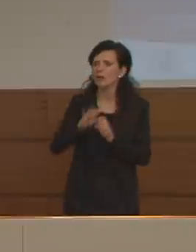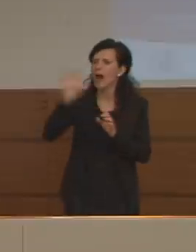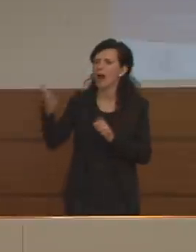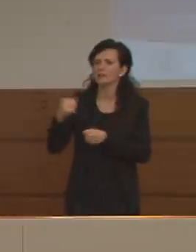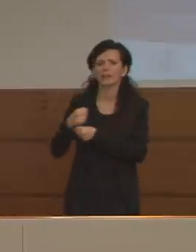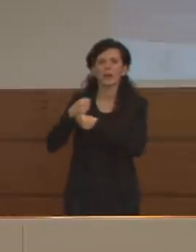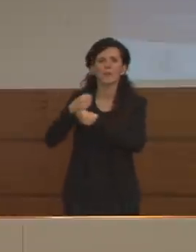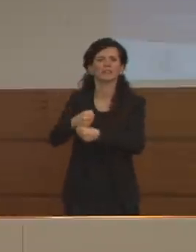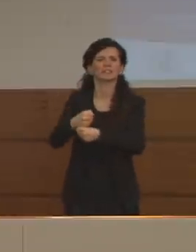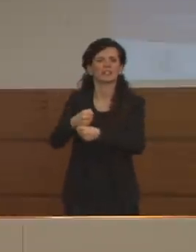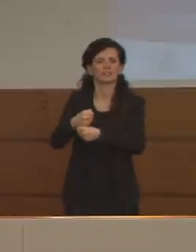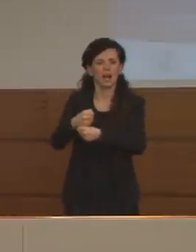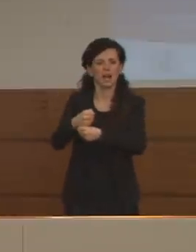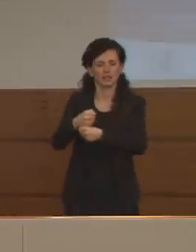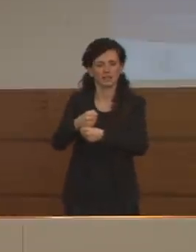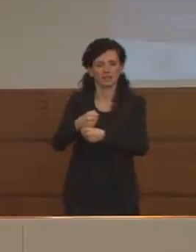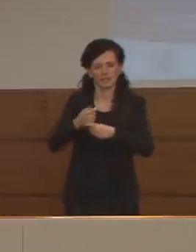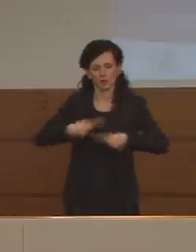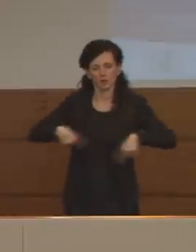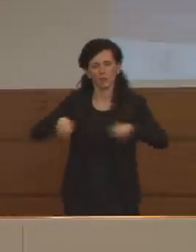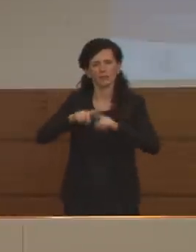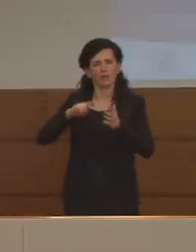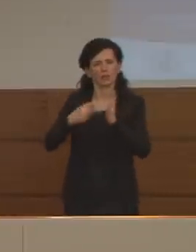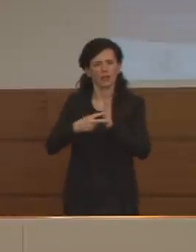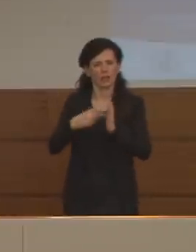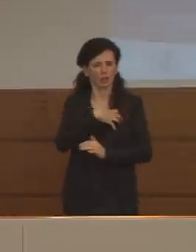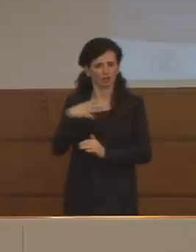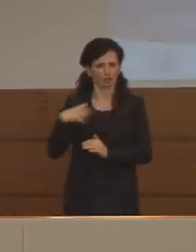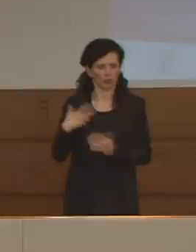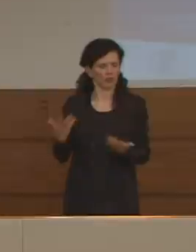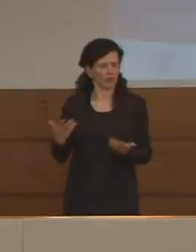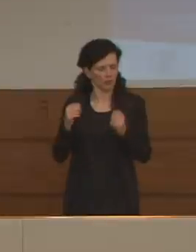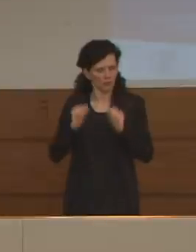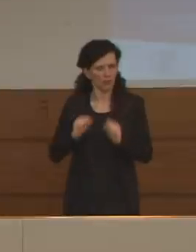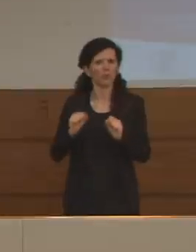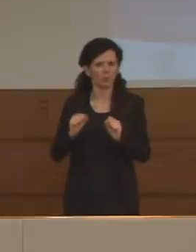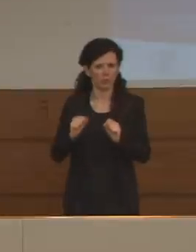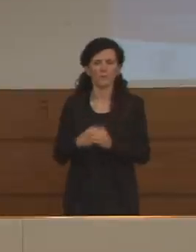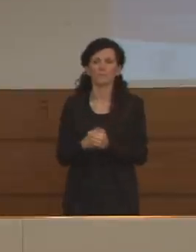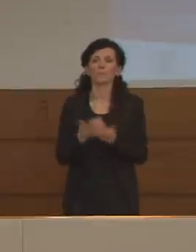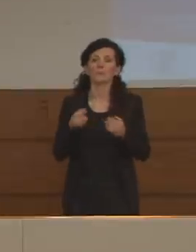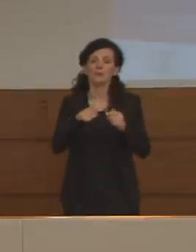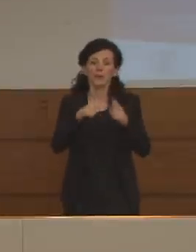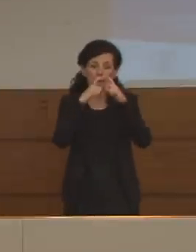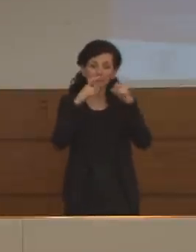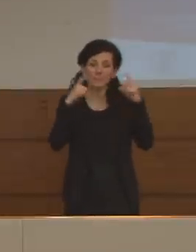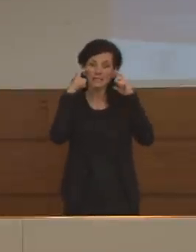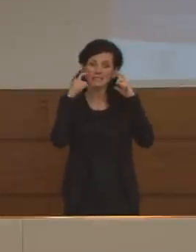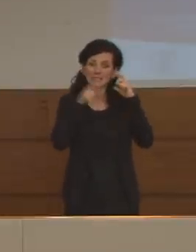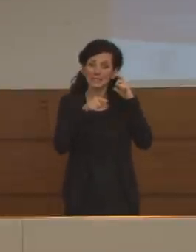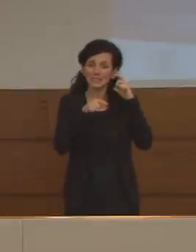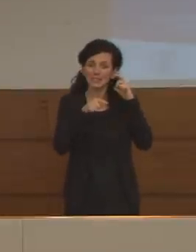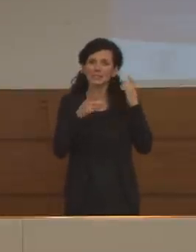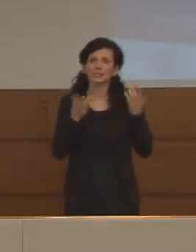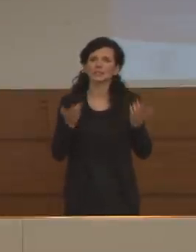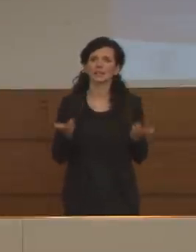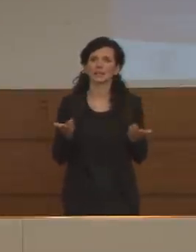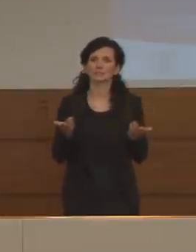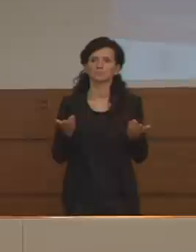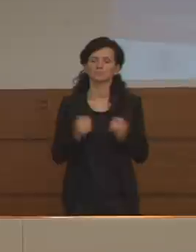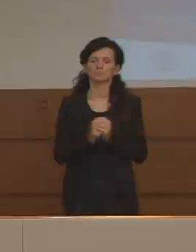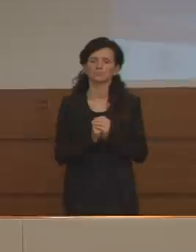rappresentanti del tavolo tecnico scientifico per quanto riguarda le mascherine io più che